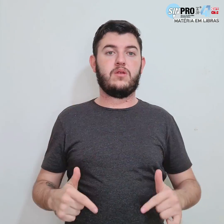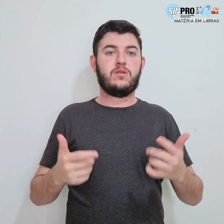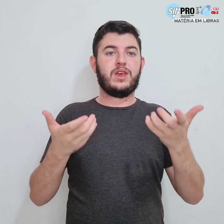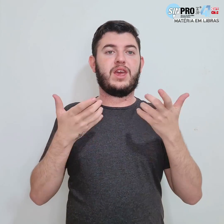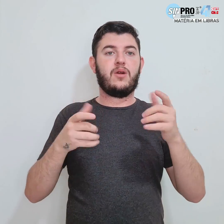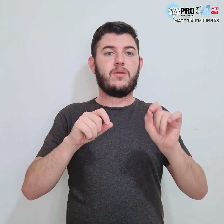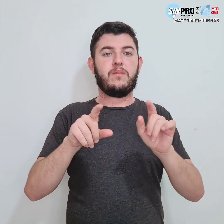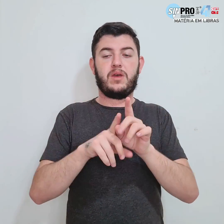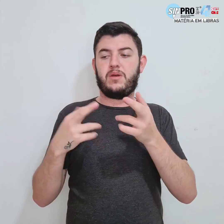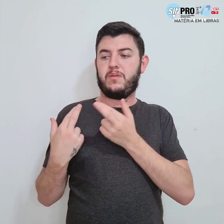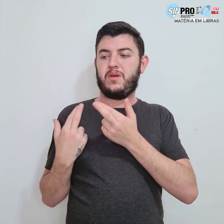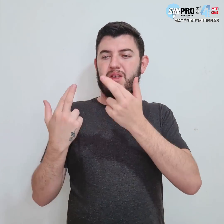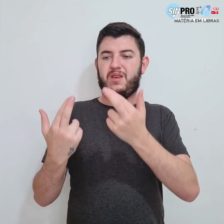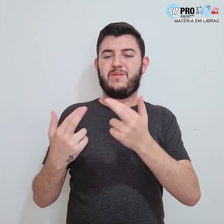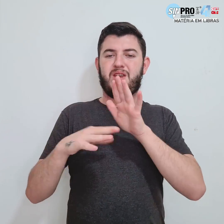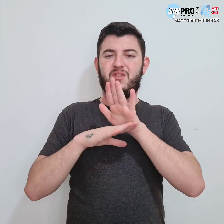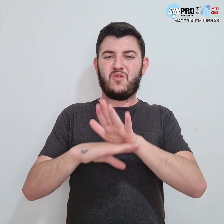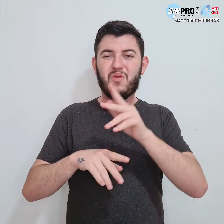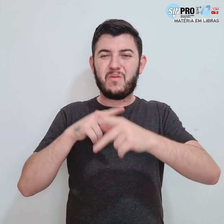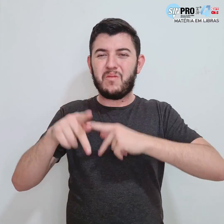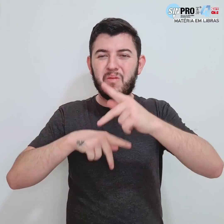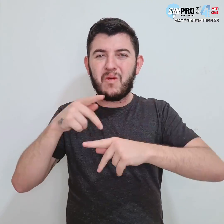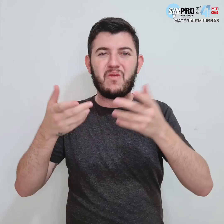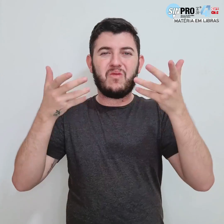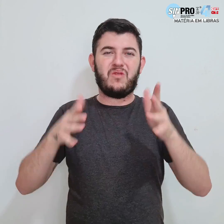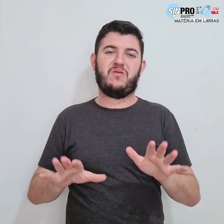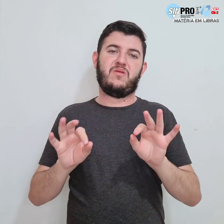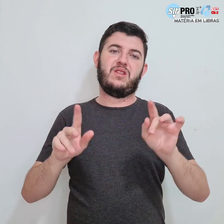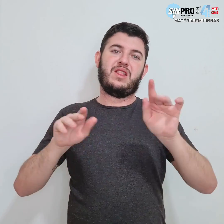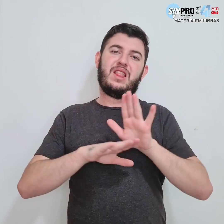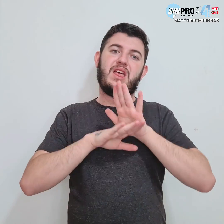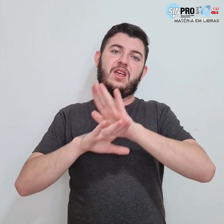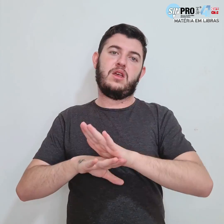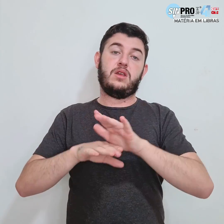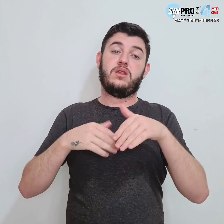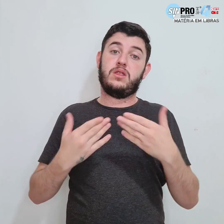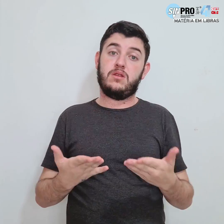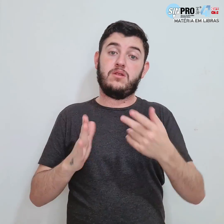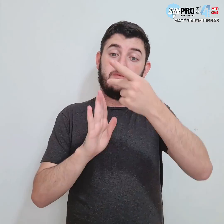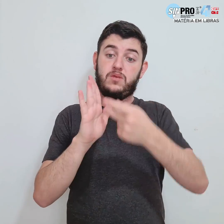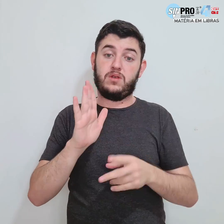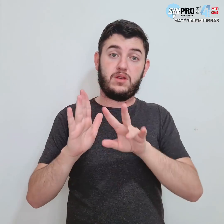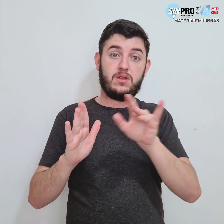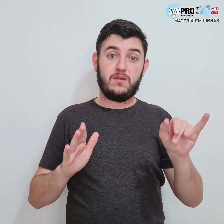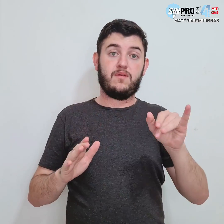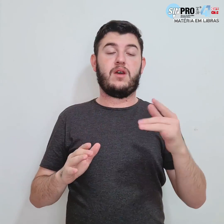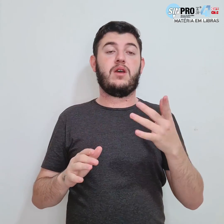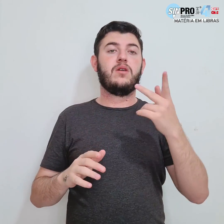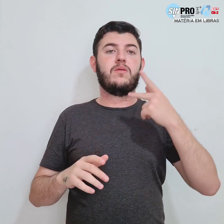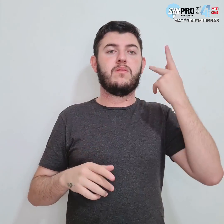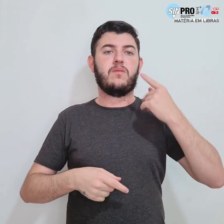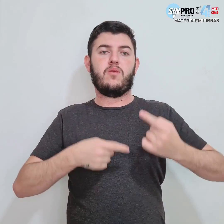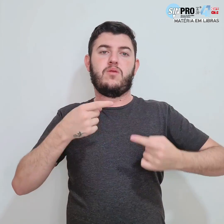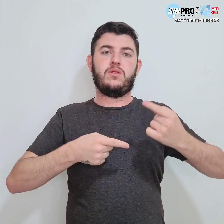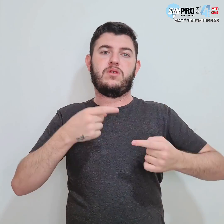de suas responsabilidades com as políticas públicas. Esse projeto instituído vai fazer esses irresponsáveis pensarem